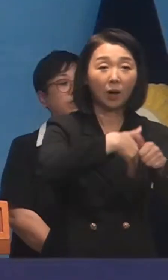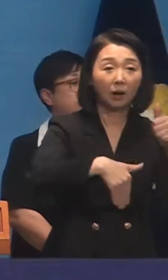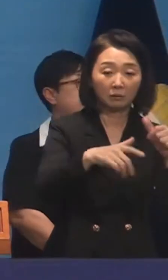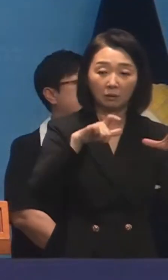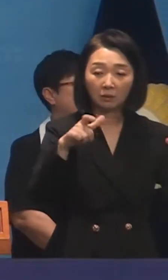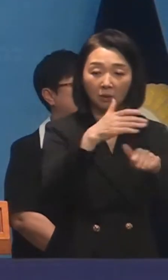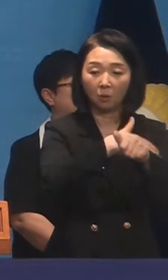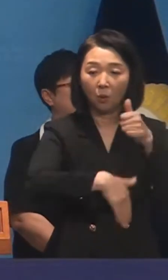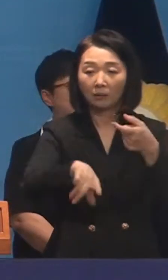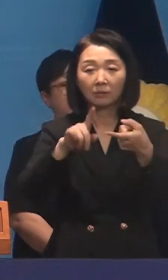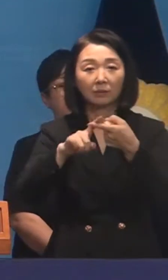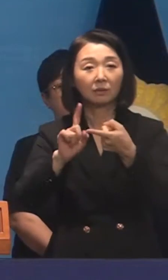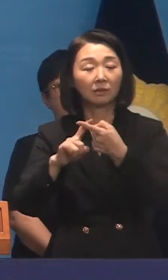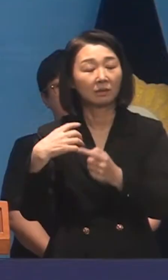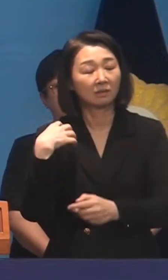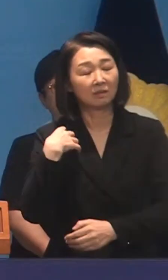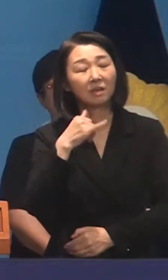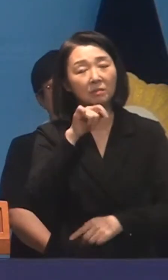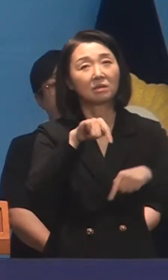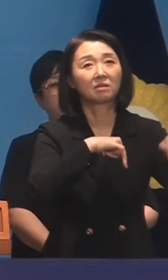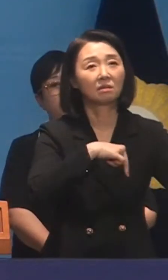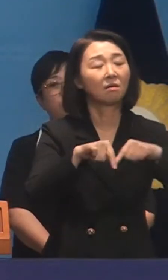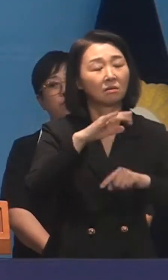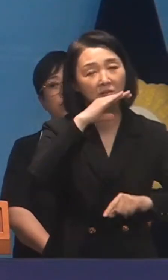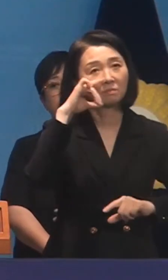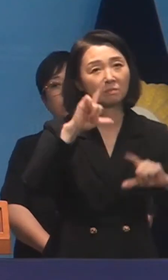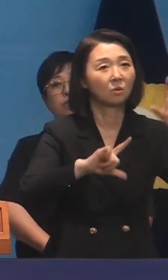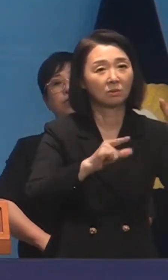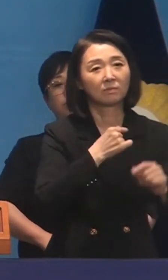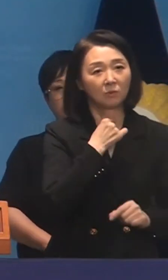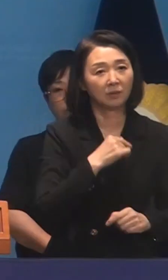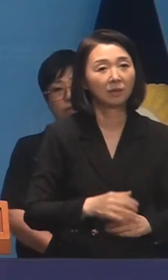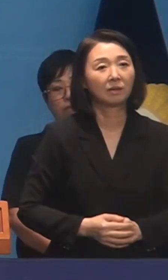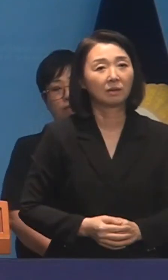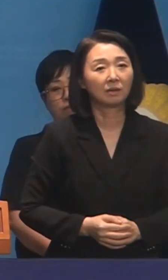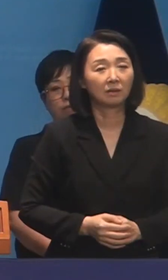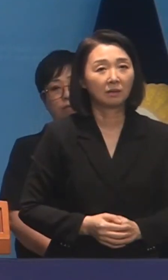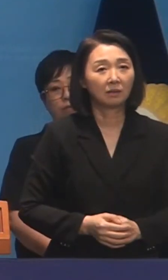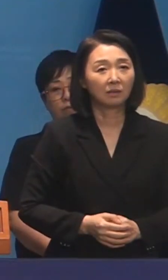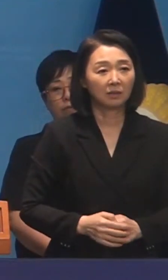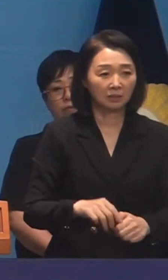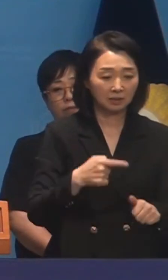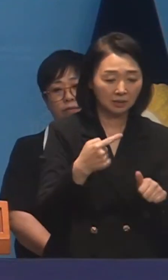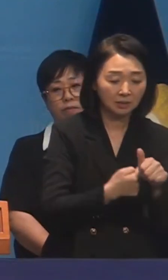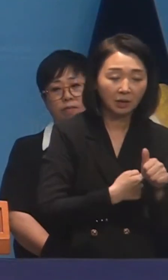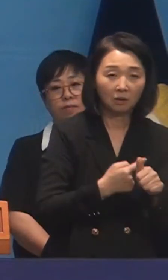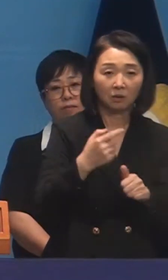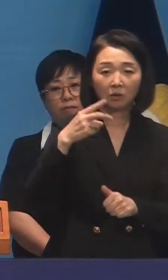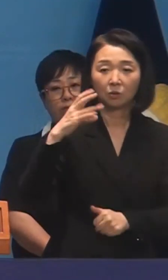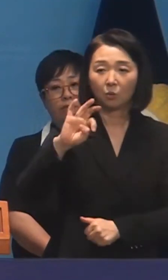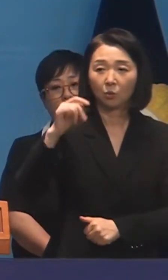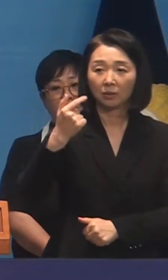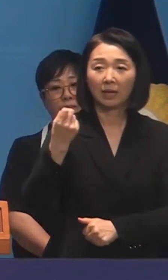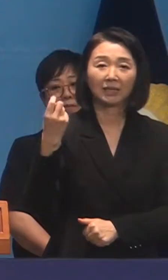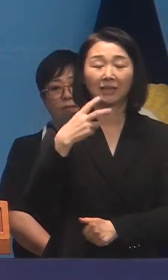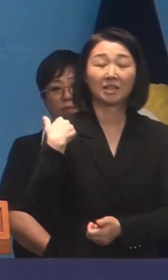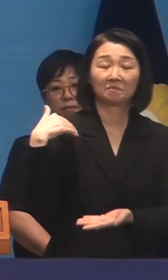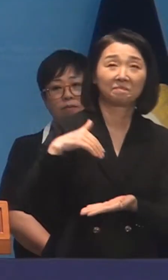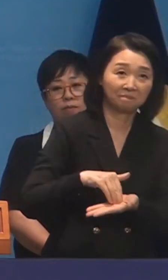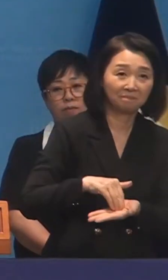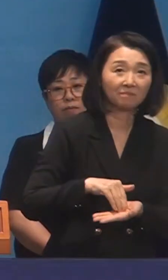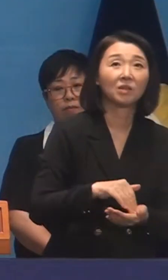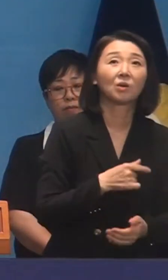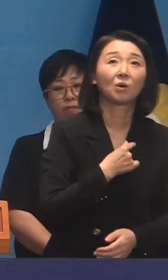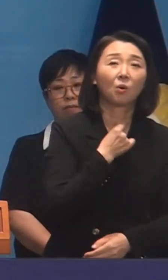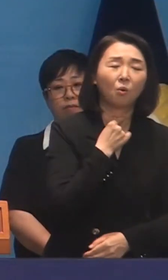지역의 환경들에 대한 책임 있는 정치의 태도를 원하시는 겁니다. 그렇기 때문에 동탄 어게인